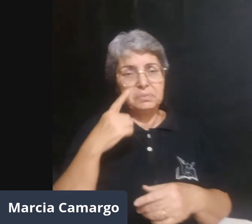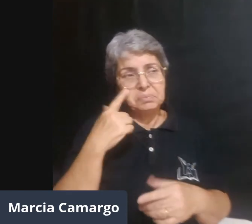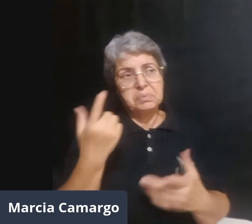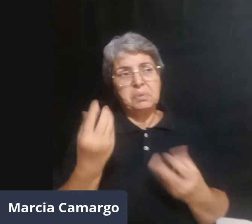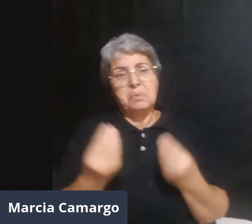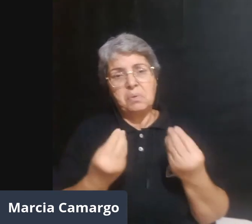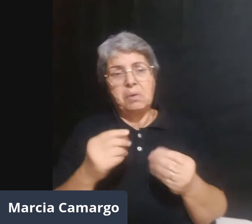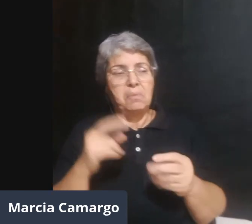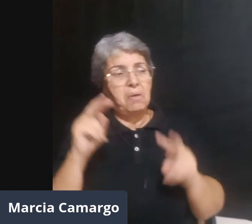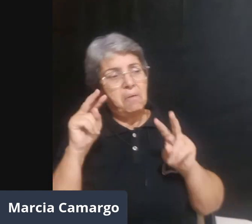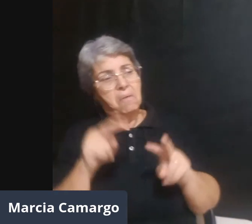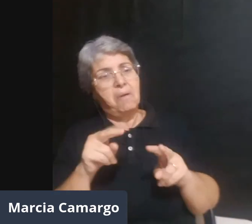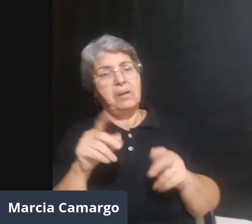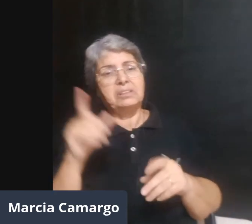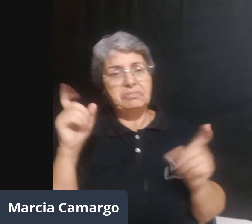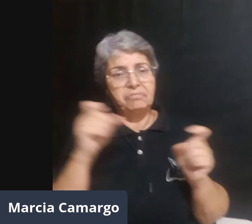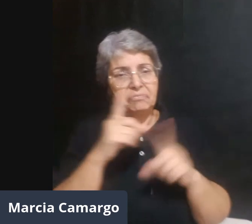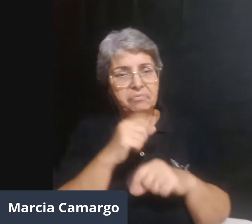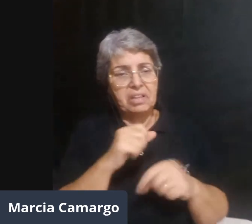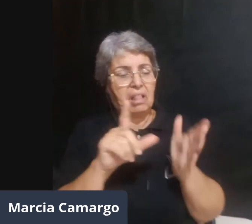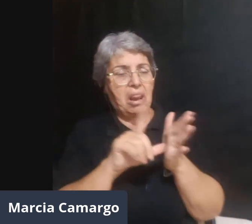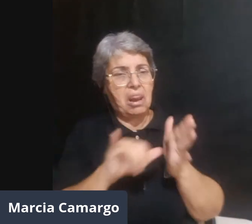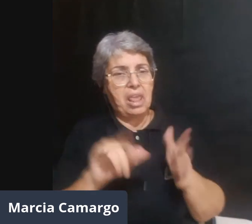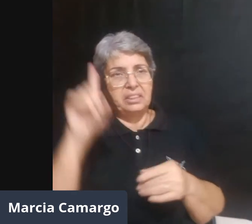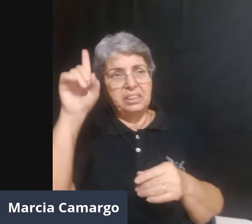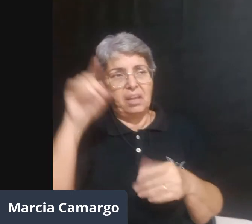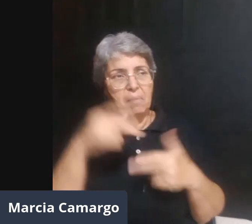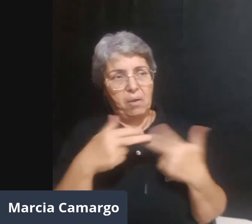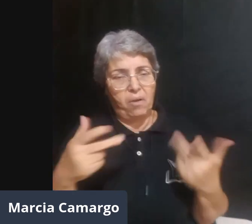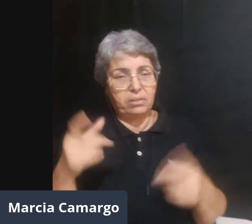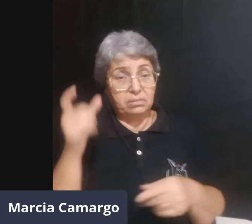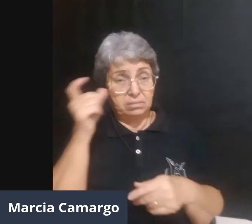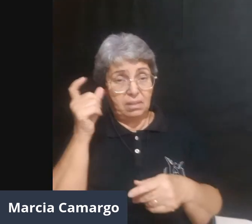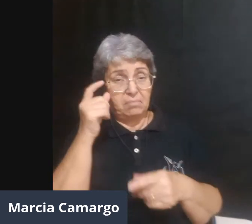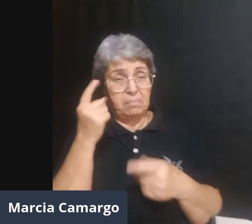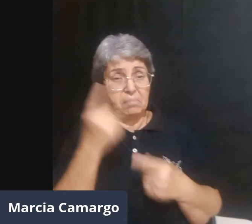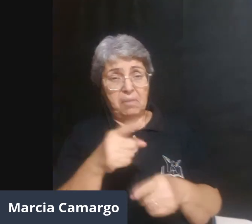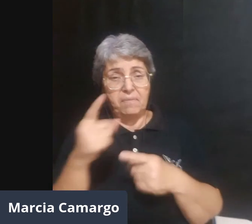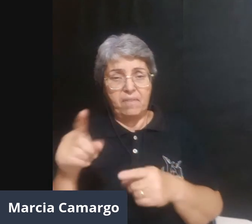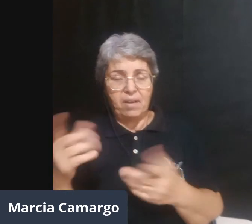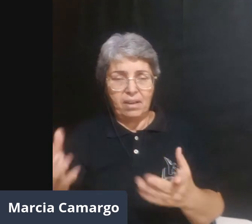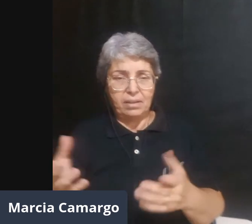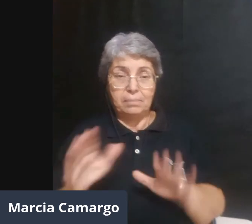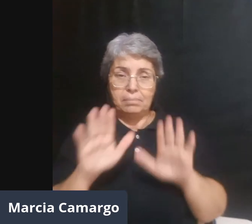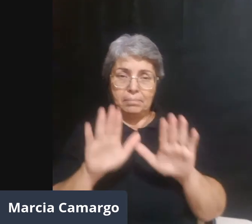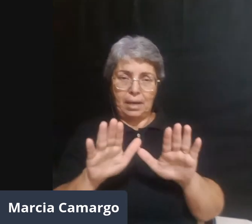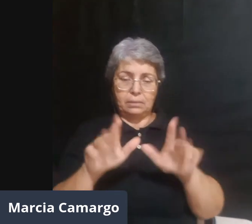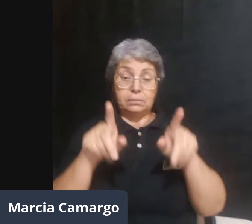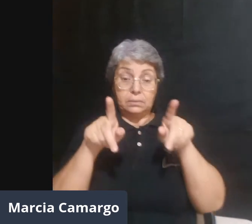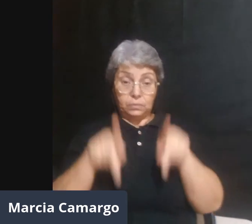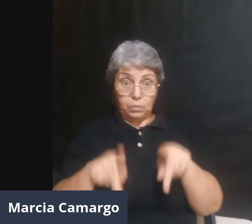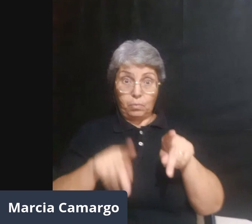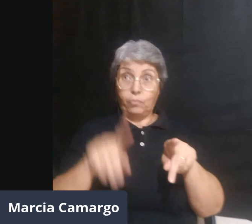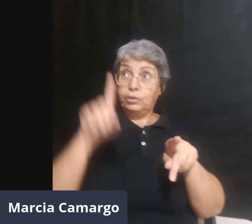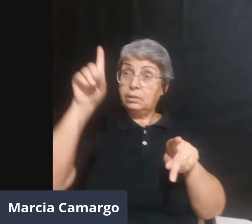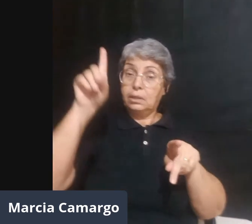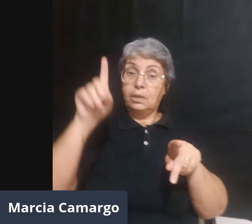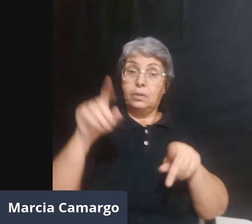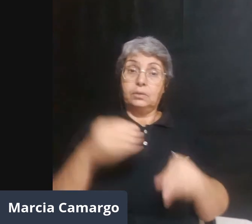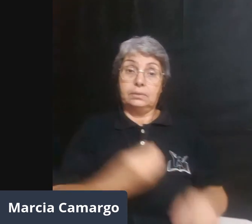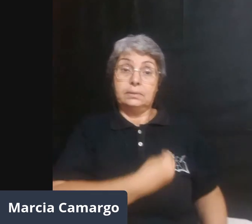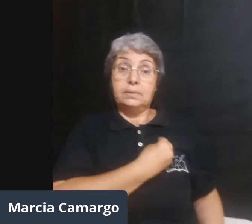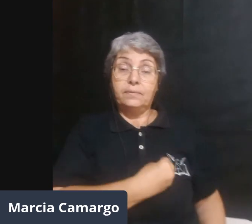de Jeová. Quando o povo de Deus viver o amor completamente, ou seja,